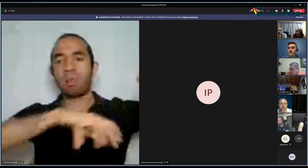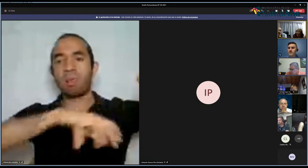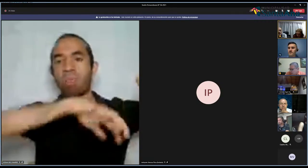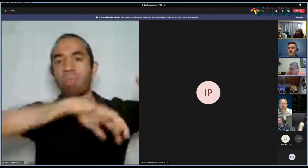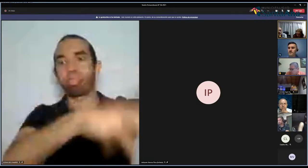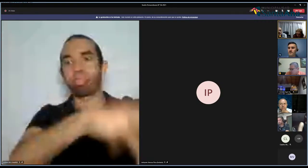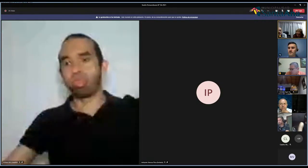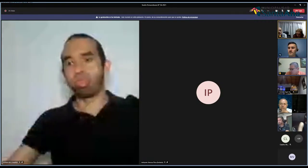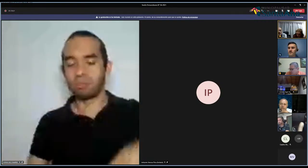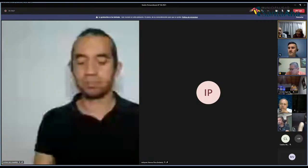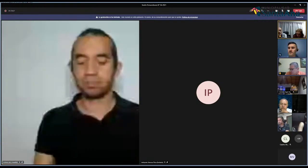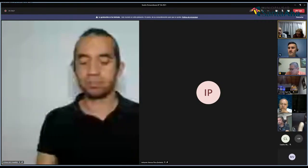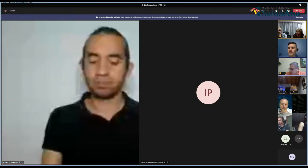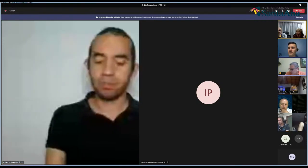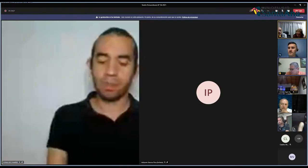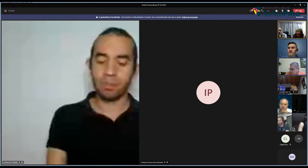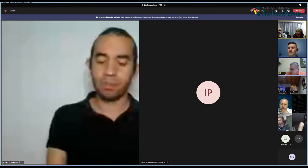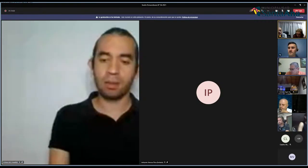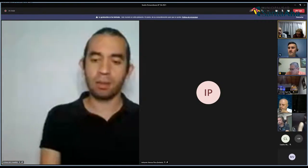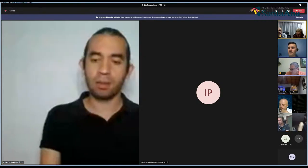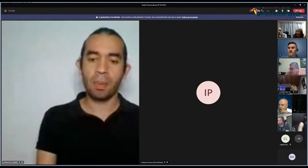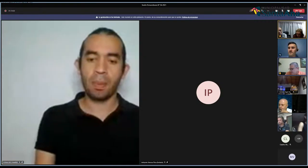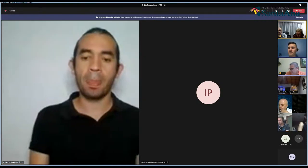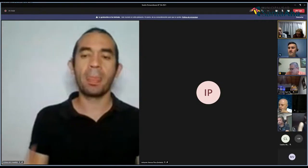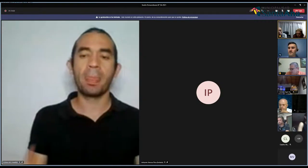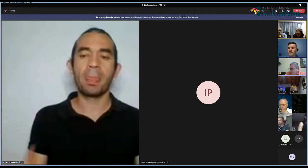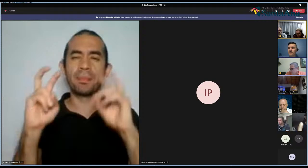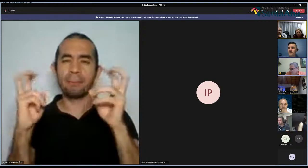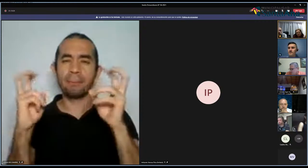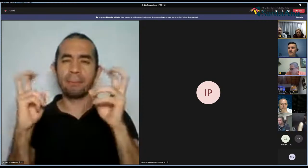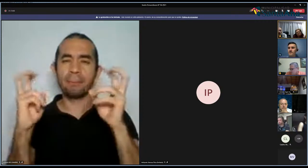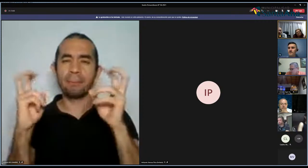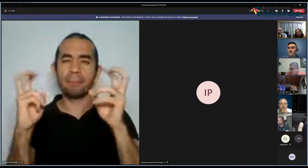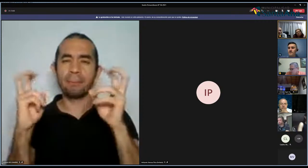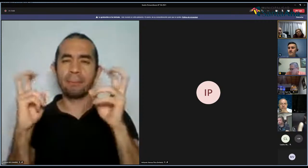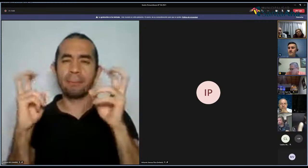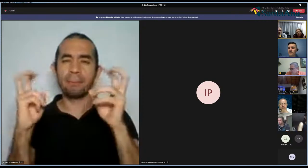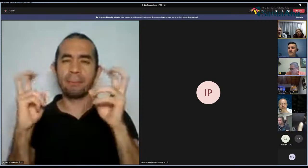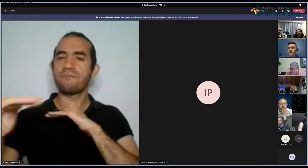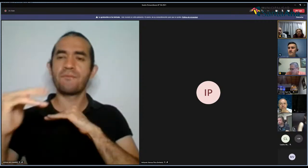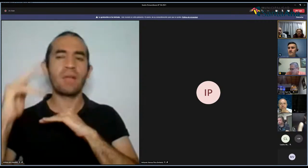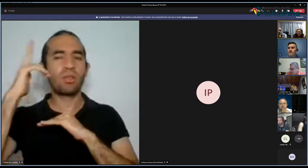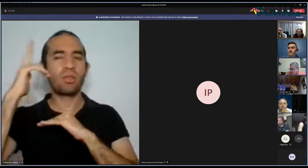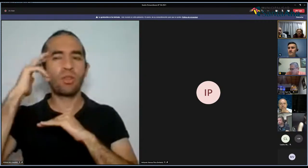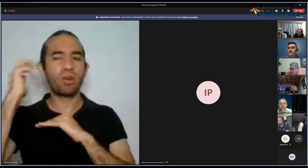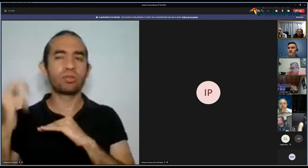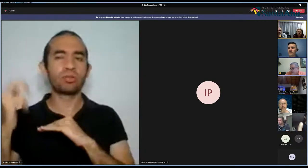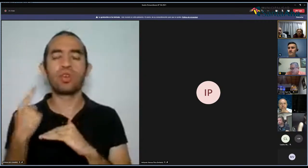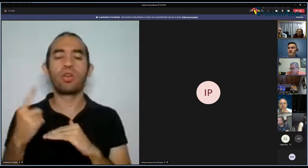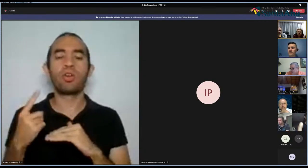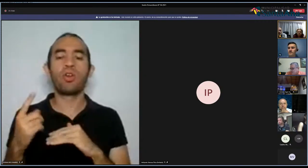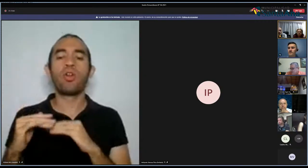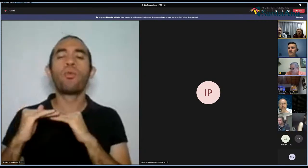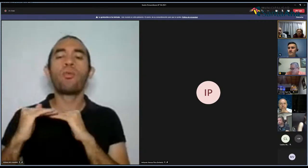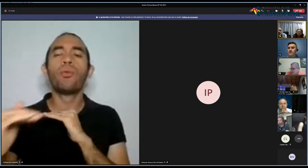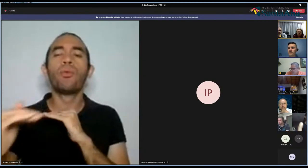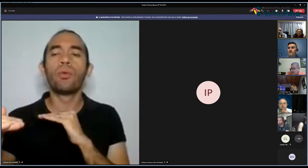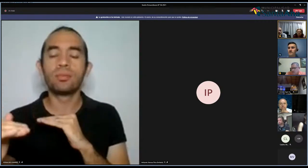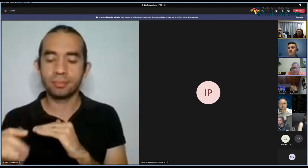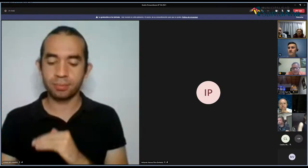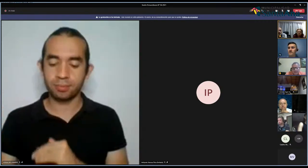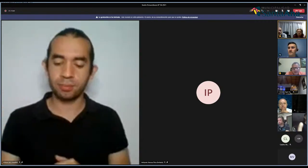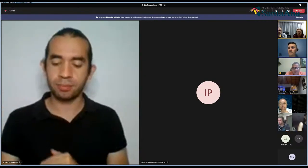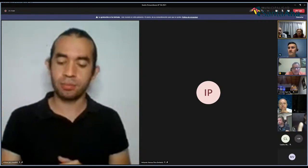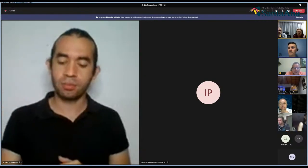sobre el tema que nos hablaban de que no sea el factor son solo 6 su recuperación de asfalto si su recuperación de asfalto